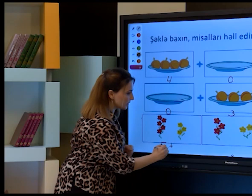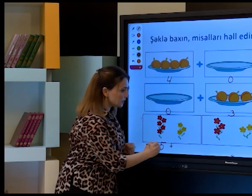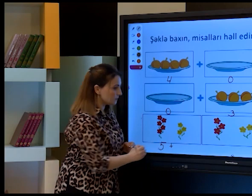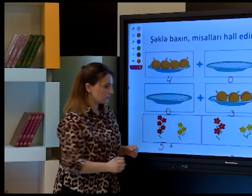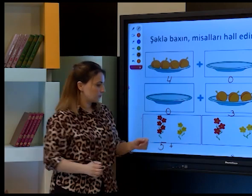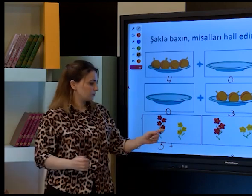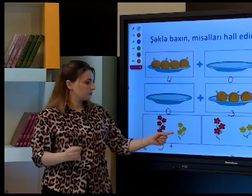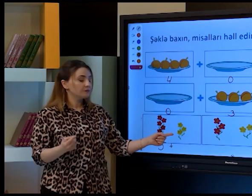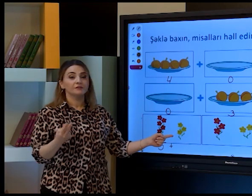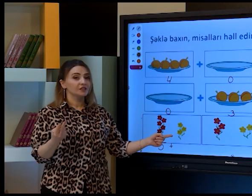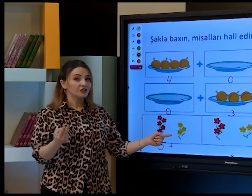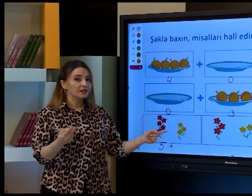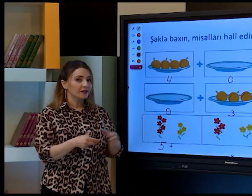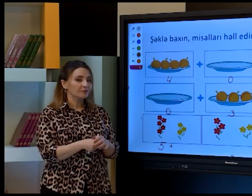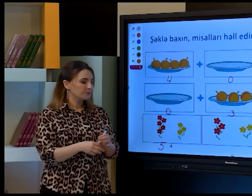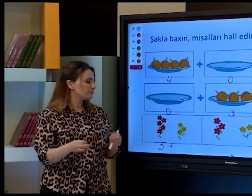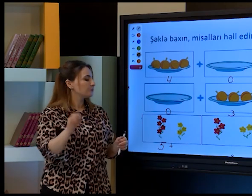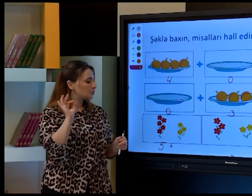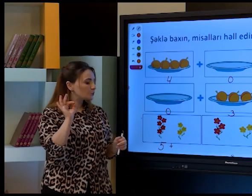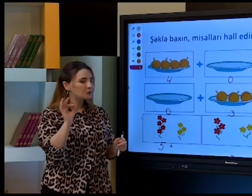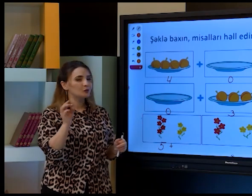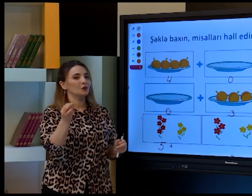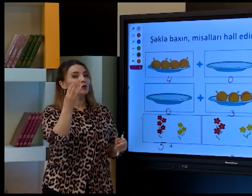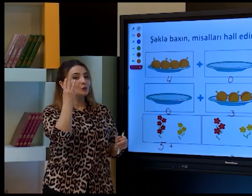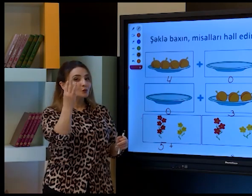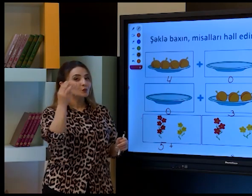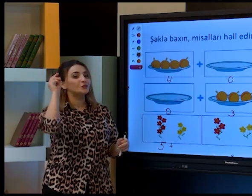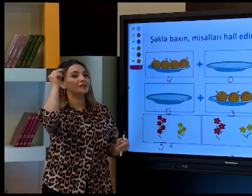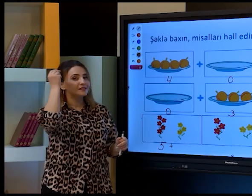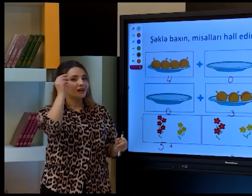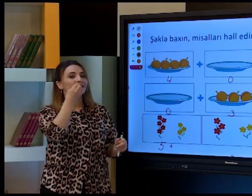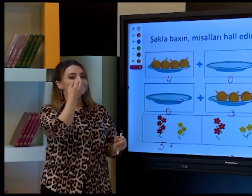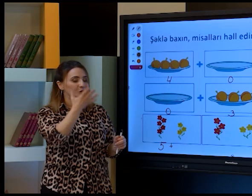Üstəgəl neçə? Düzdür. 3 sarı gül